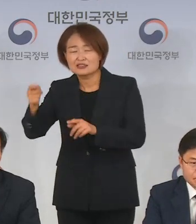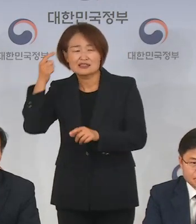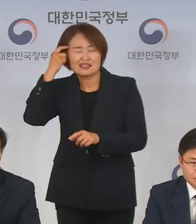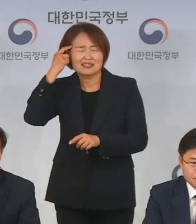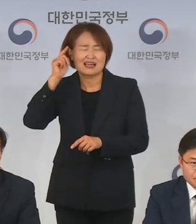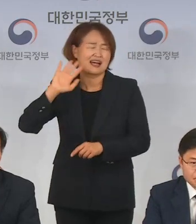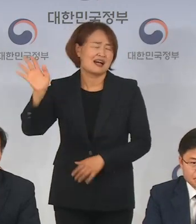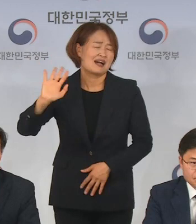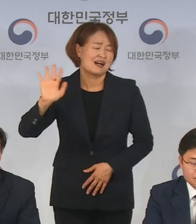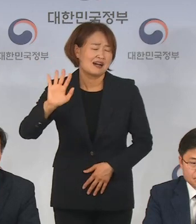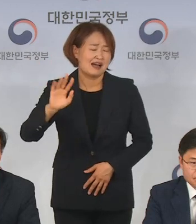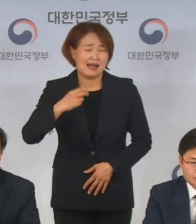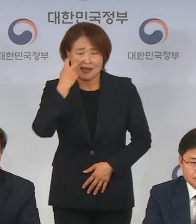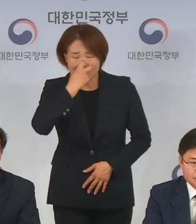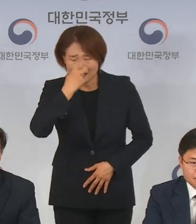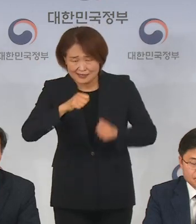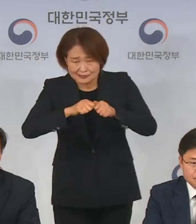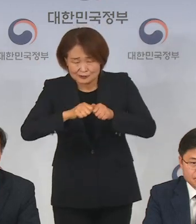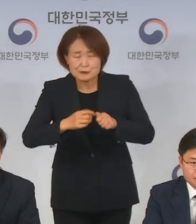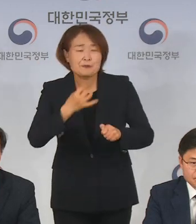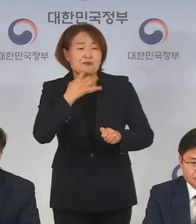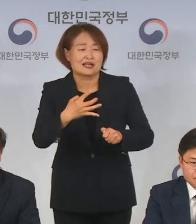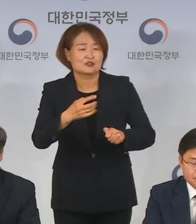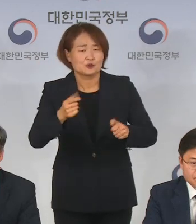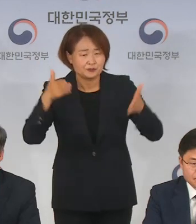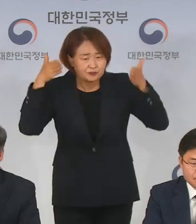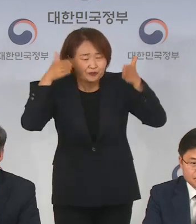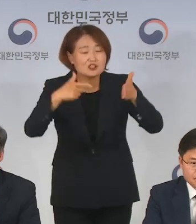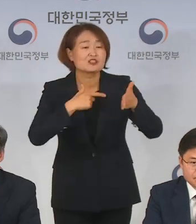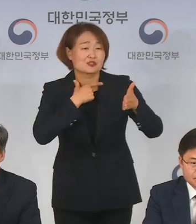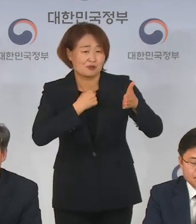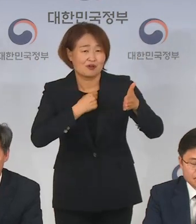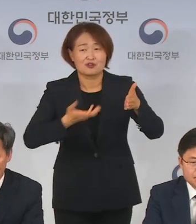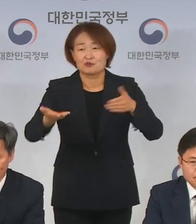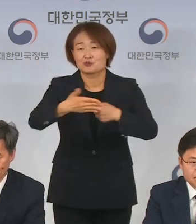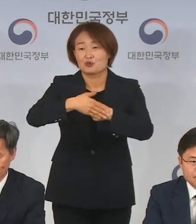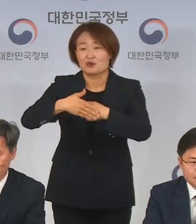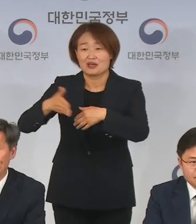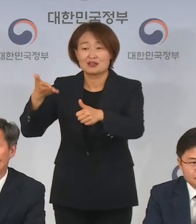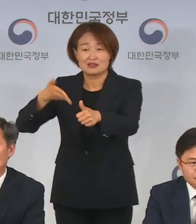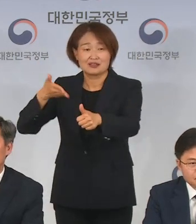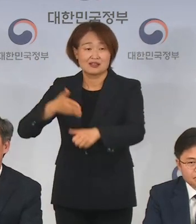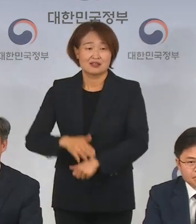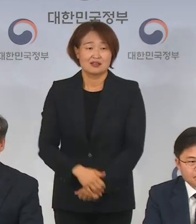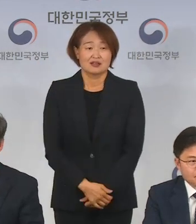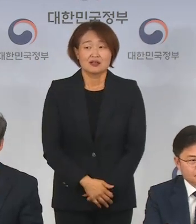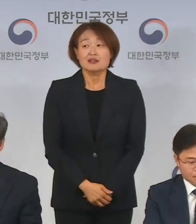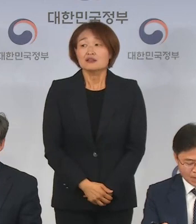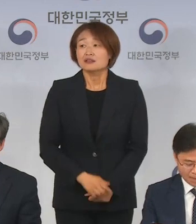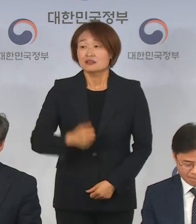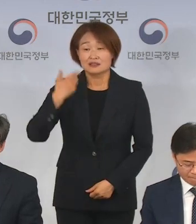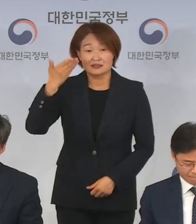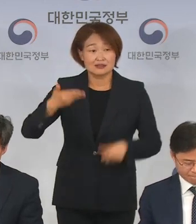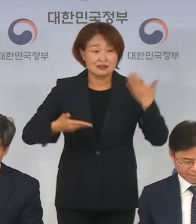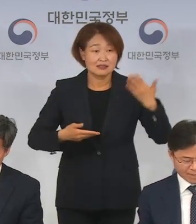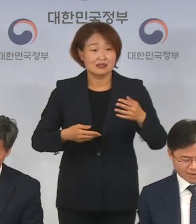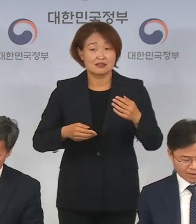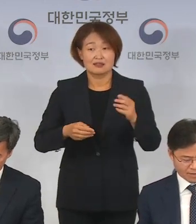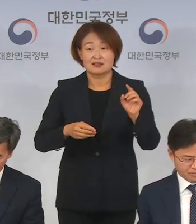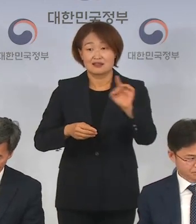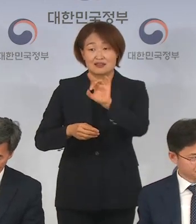이렇게 할 수 있도록 좀 도와주시면 훨씬 도움이 되지 않을까 싶습니다. 그걸로 가름하겠습니다. 질문하실 분, 한